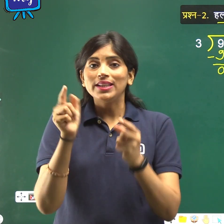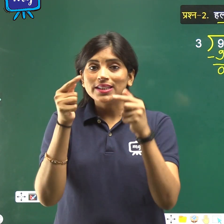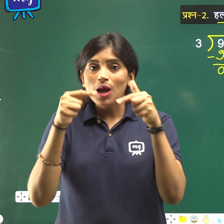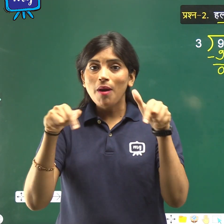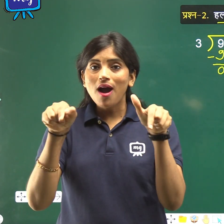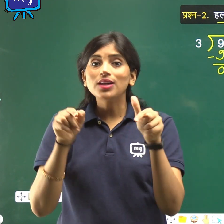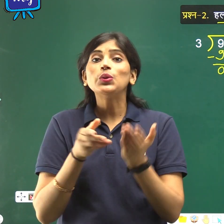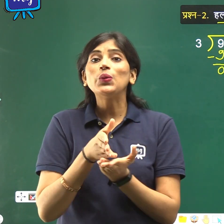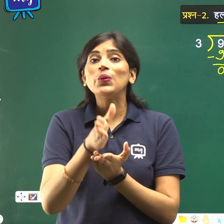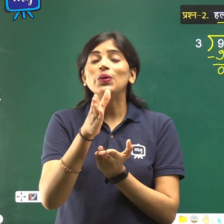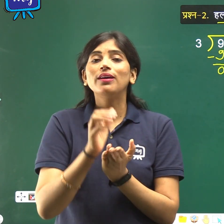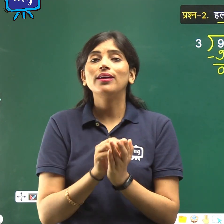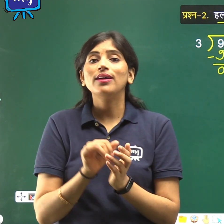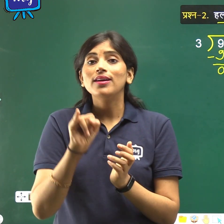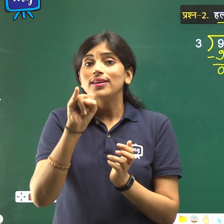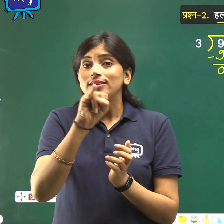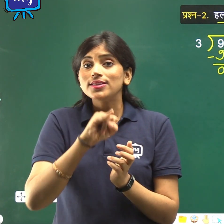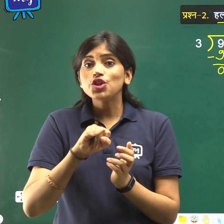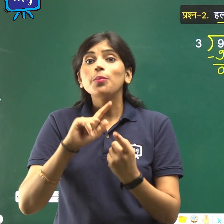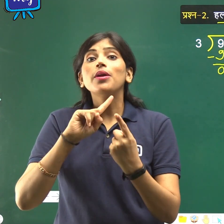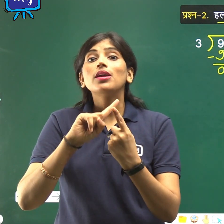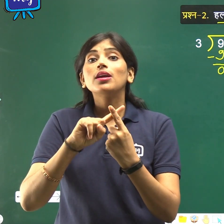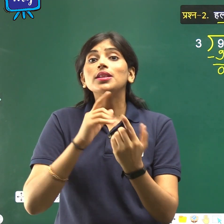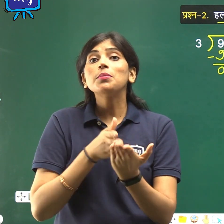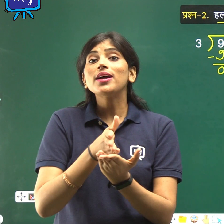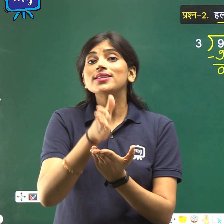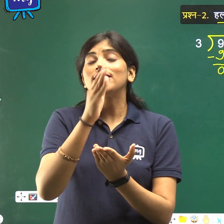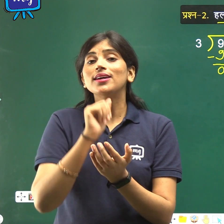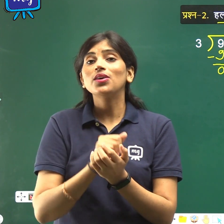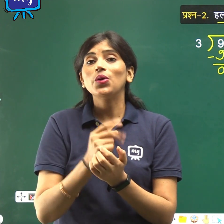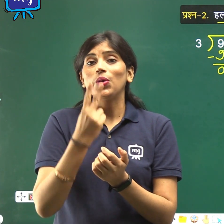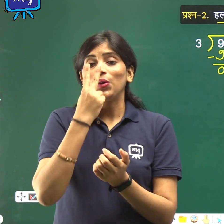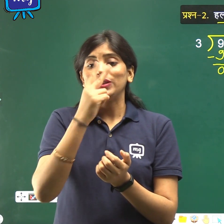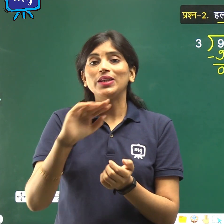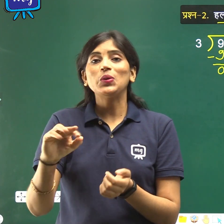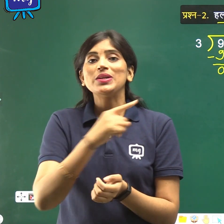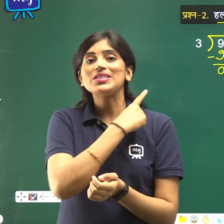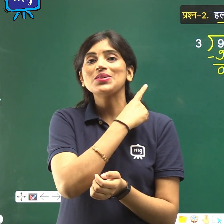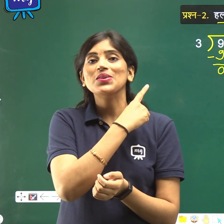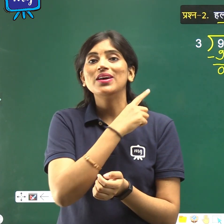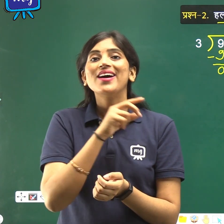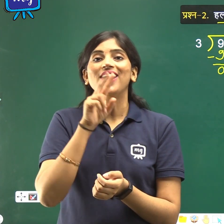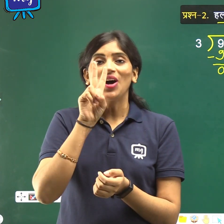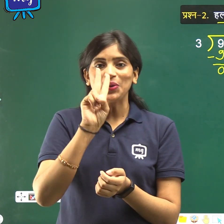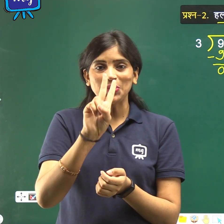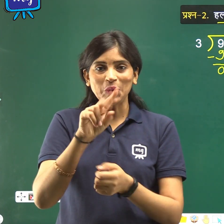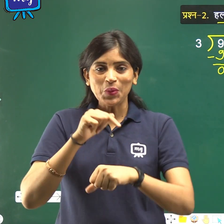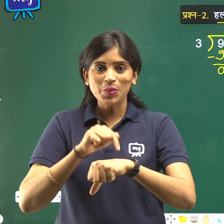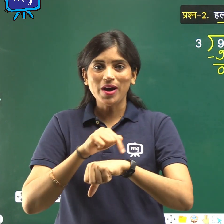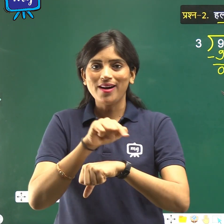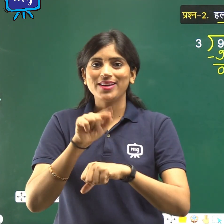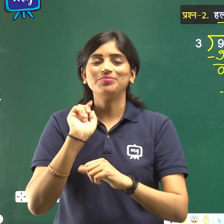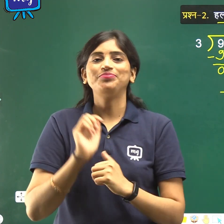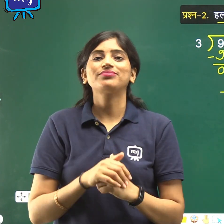दो, 6 में कितनी बार जाता है? देखो बच्चों 2